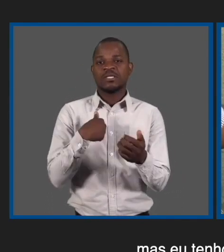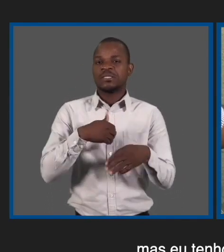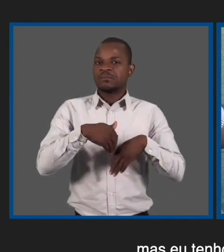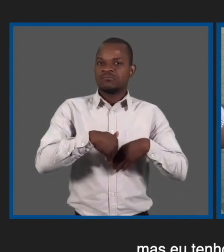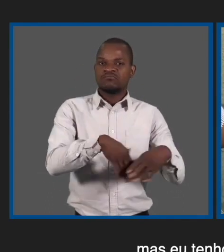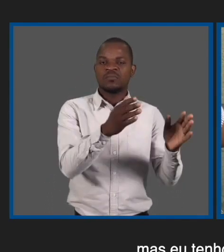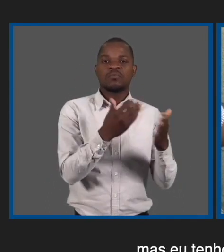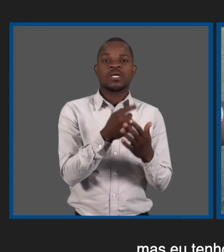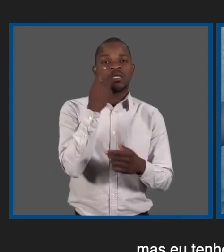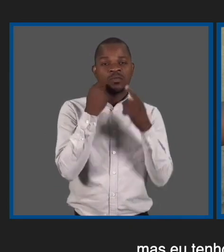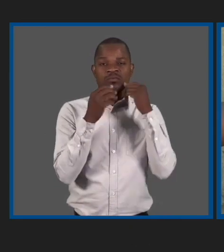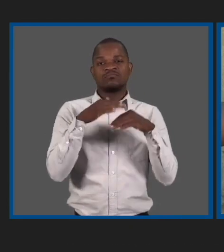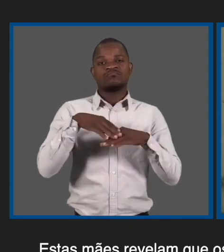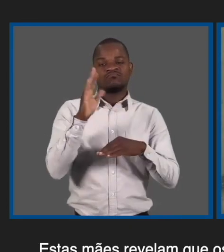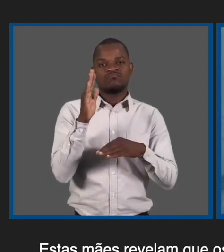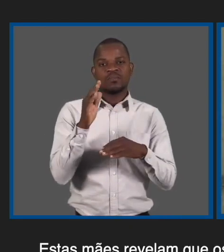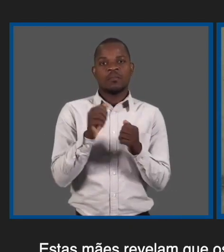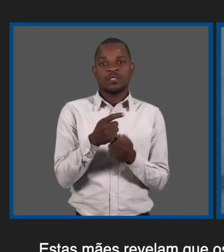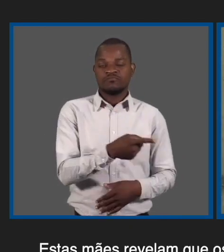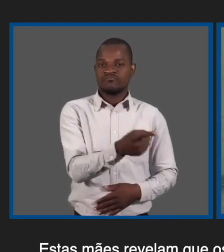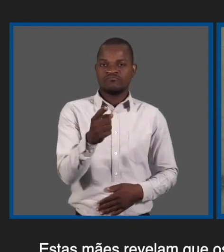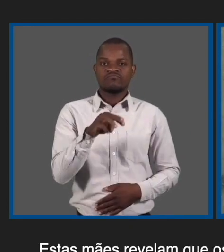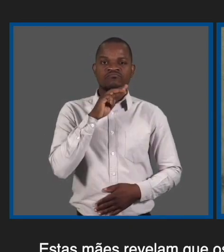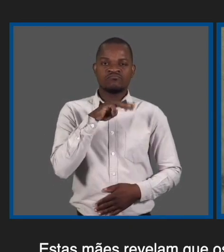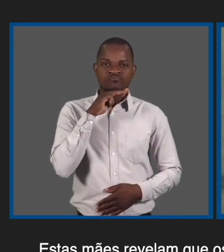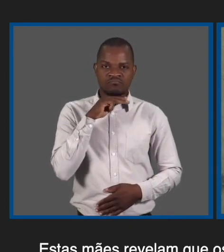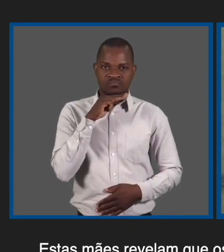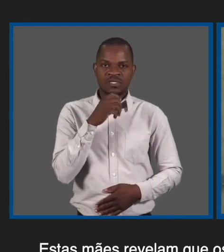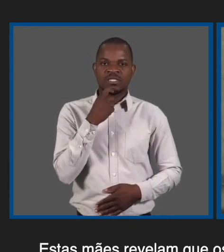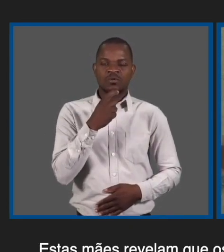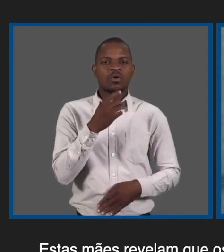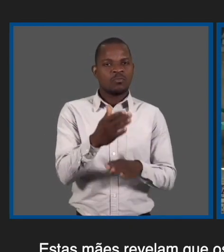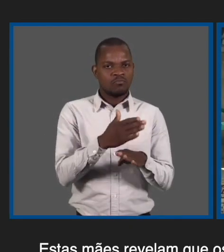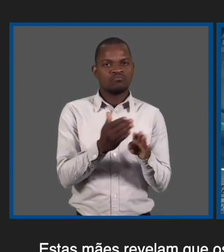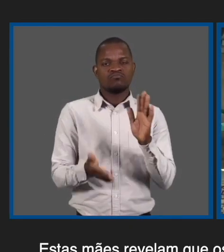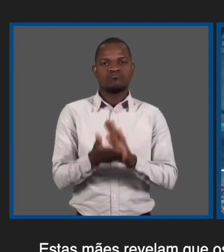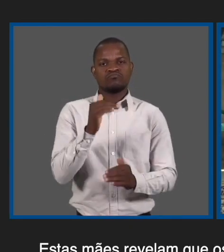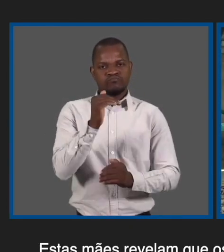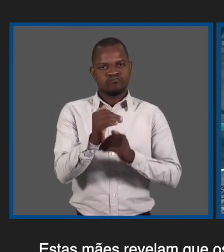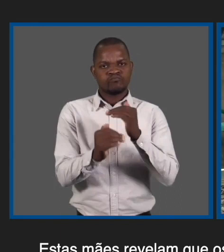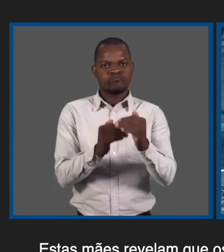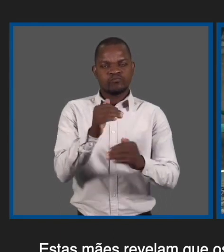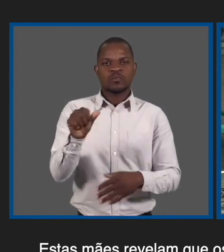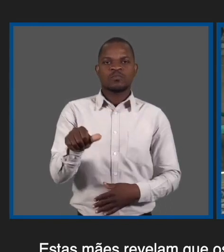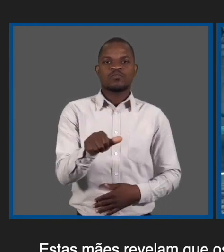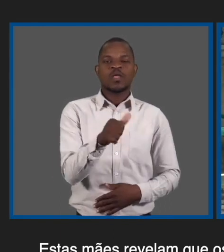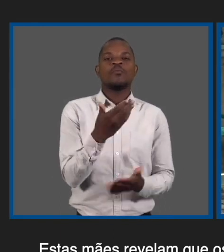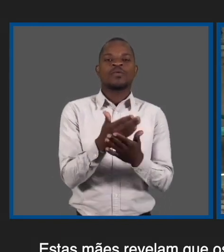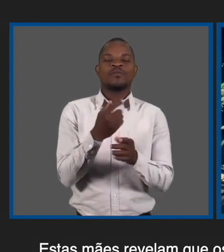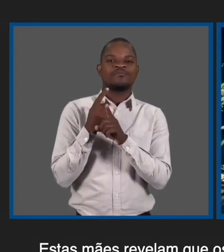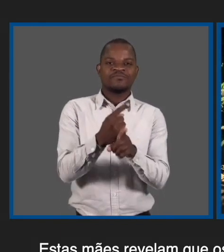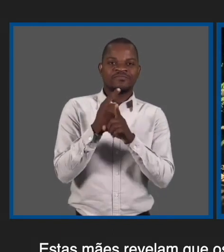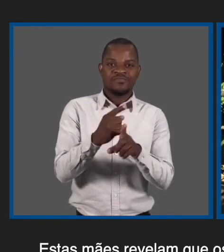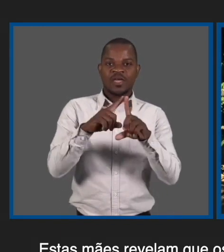deixado a ele porque não consigo ver meu filho chorar. Estas mães revelam que os seus filhos registravam desenvolvimento fruto